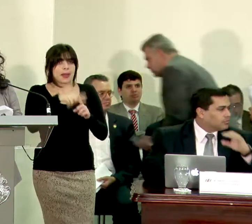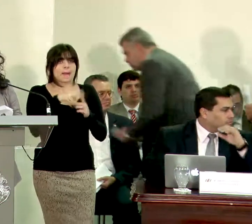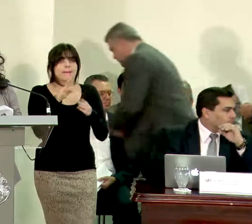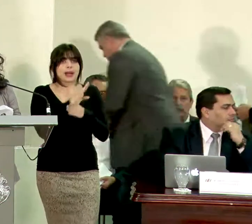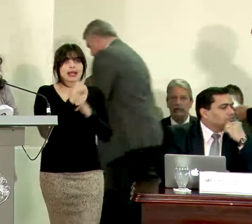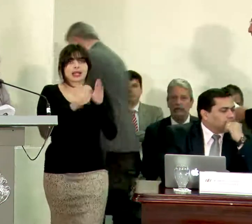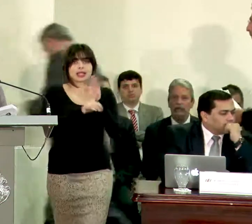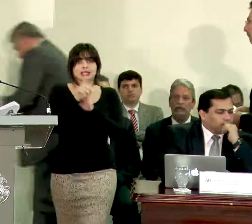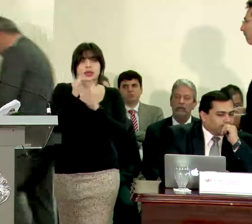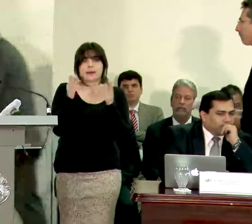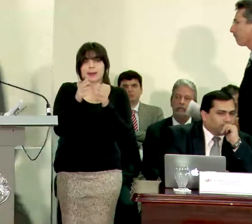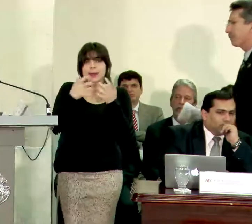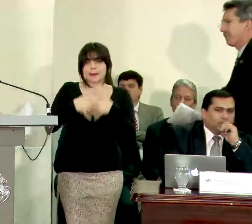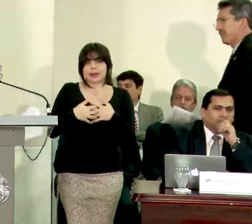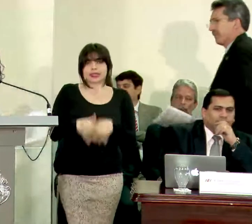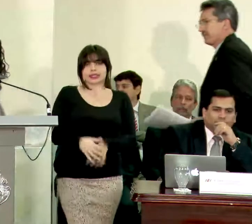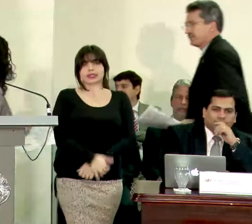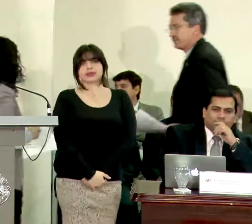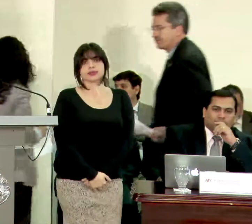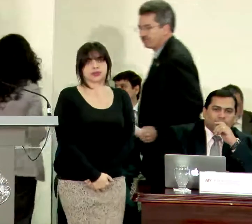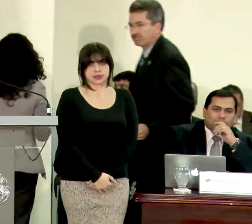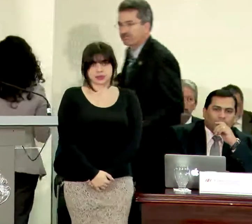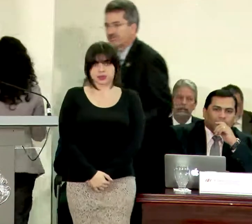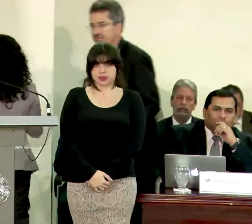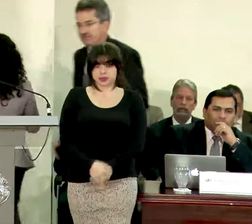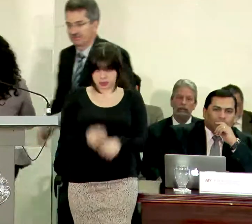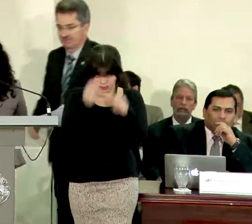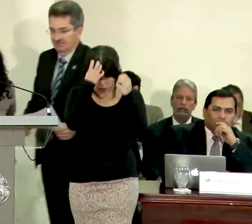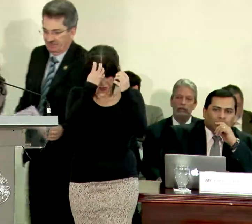desarrollo y las pequeñas y medianas empresas.